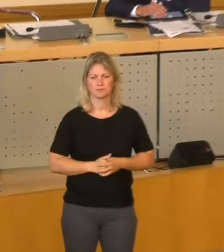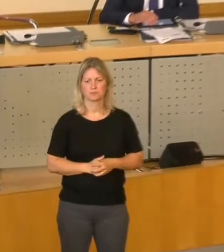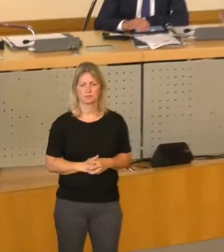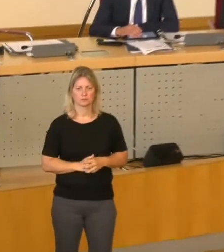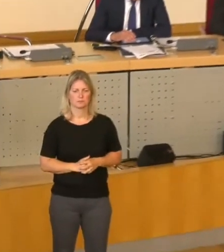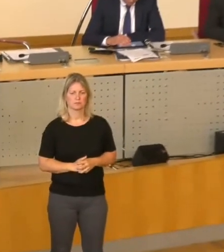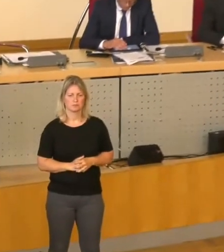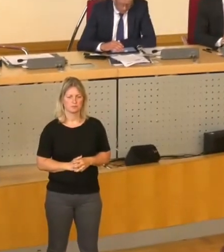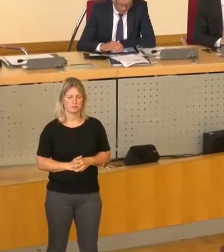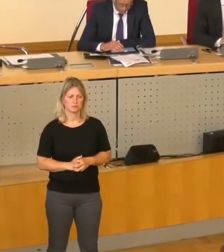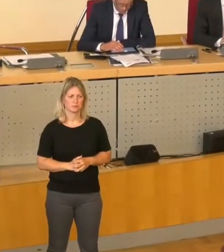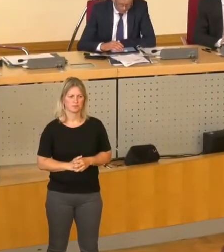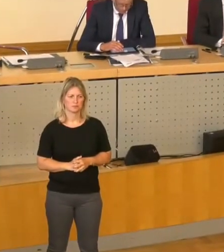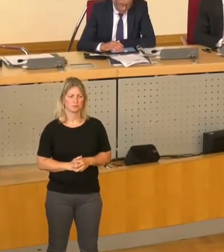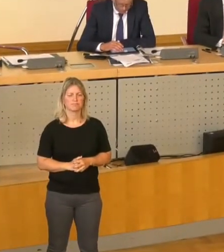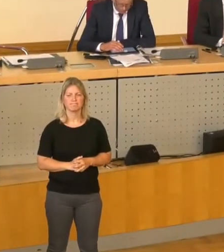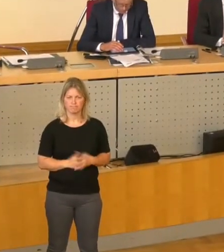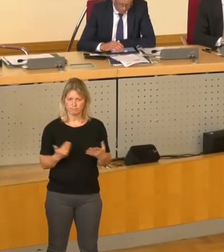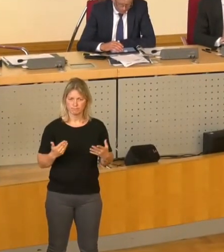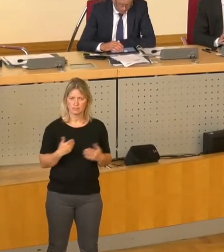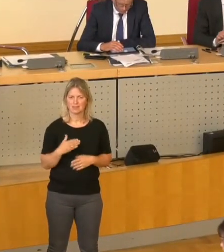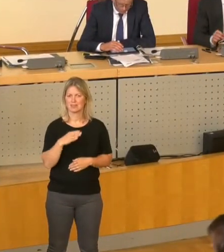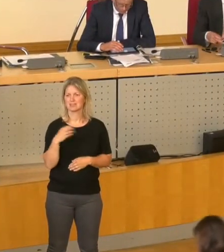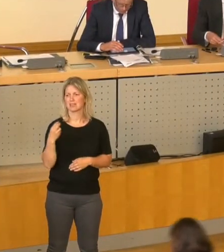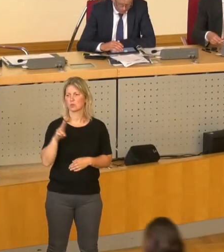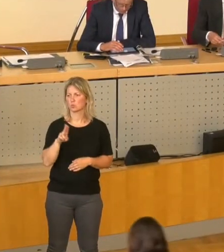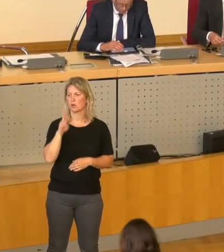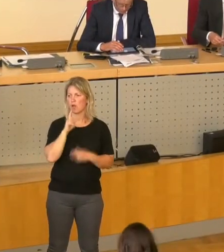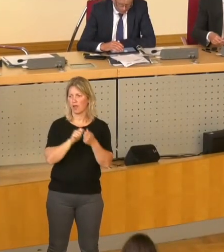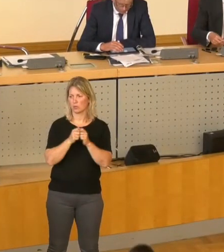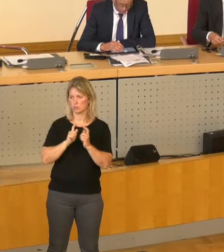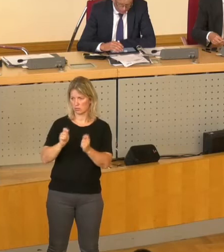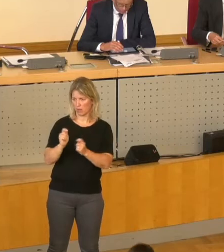So, wird der Änderungsantrag CDU eingebracht?